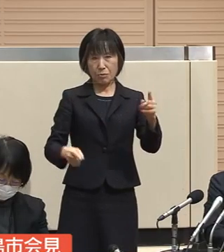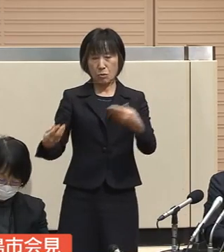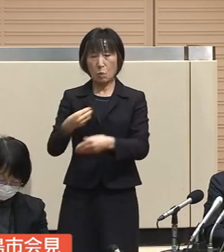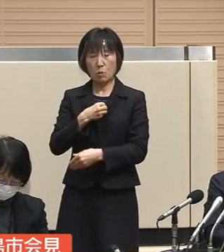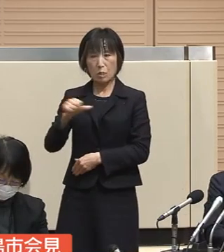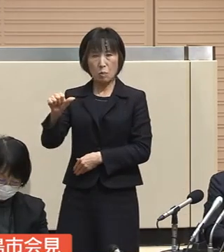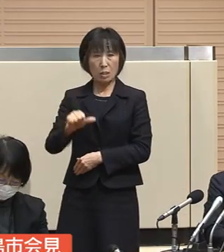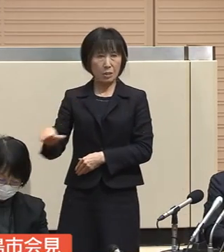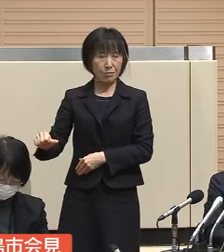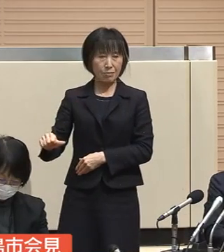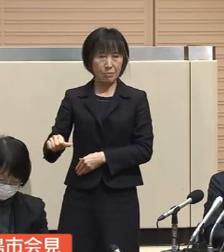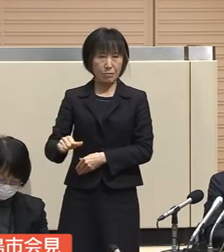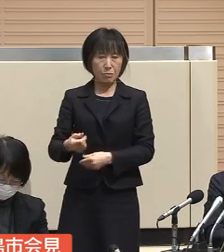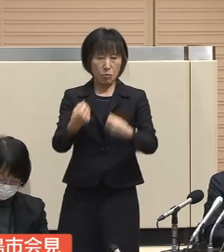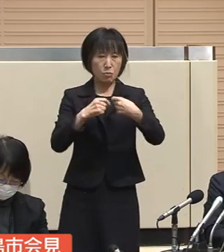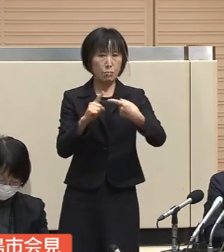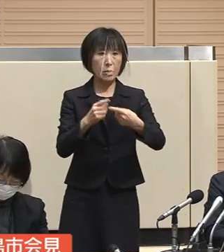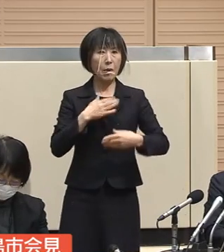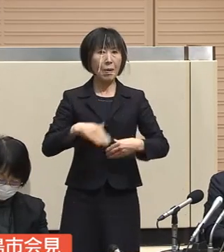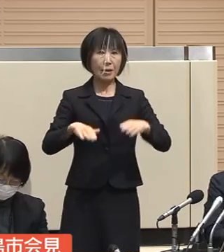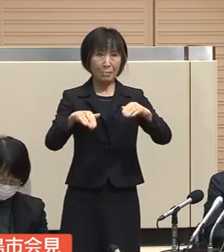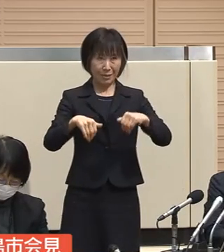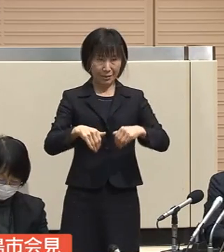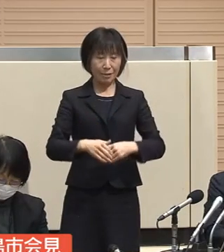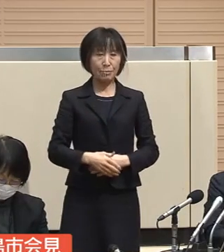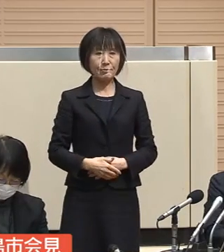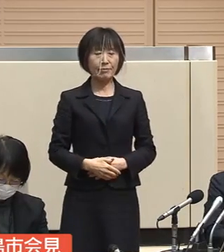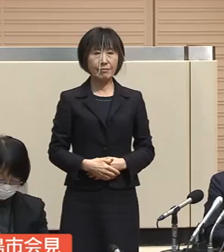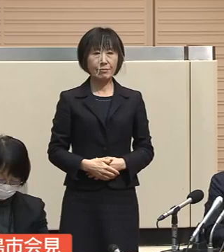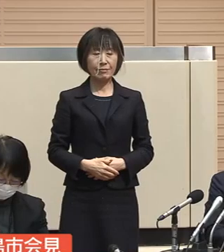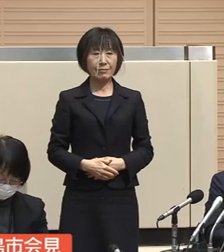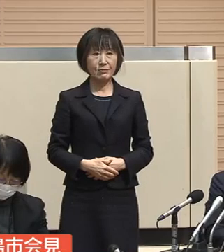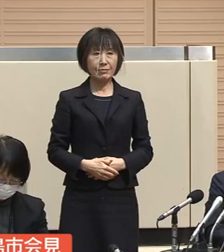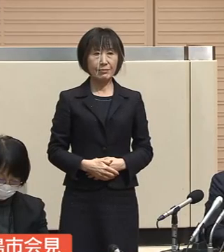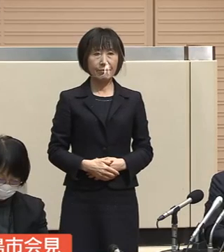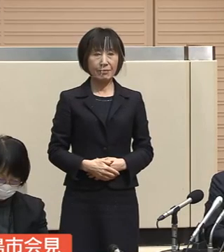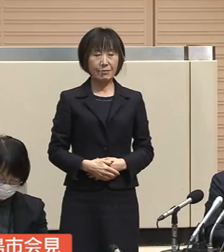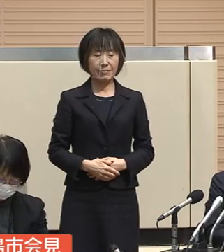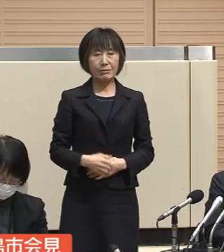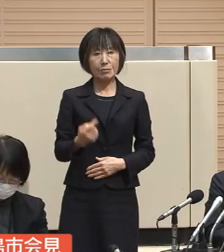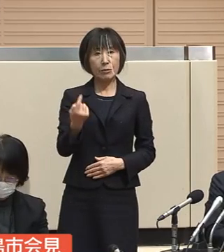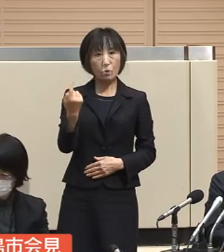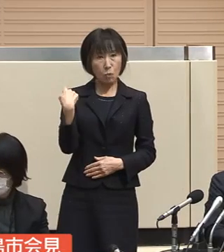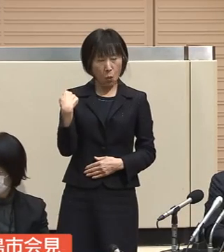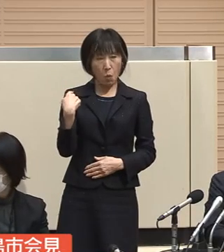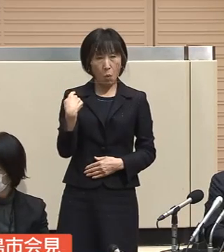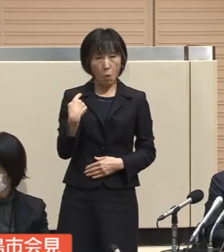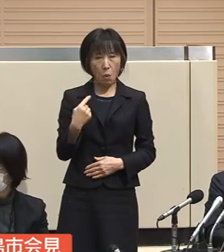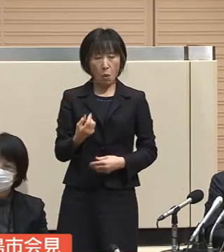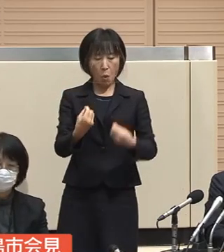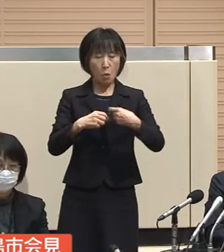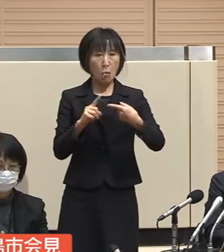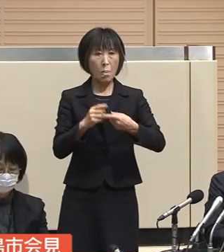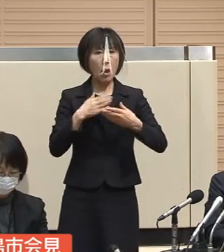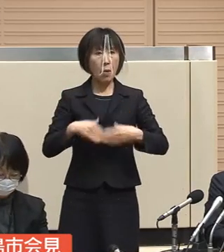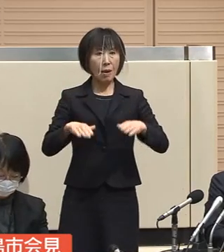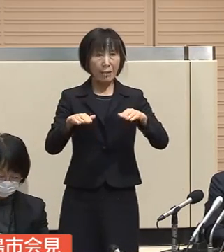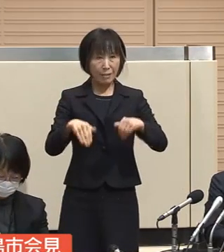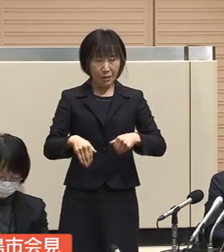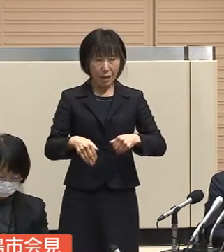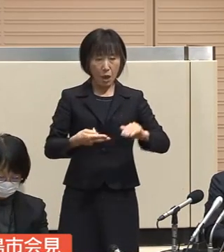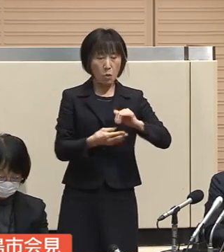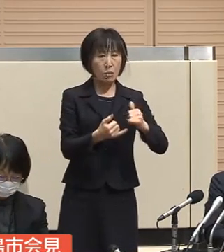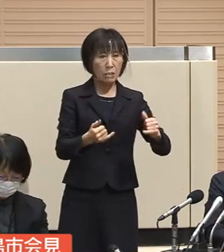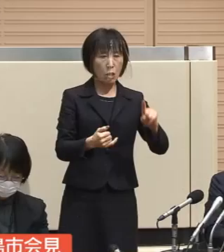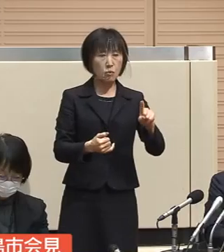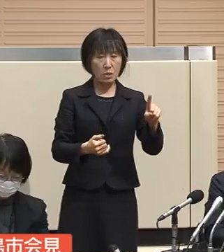員5名の陽性が確認をされました。昨日陽性と判明しました入所